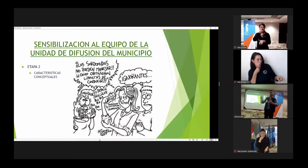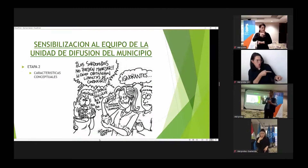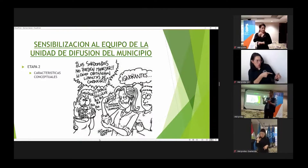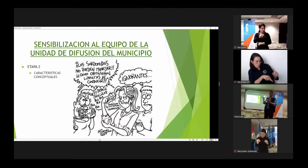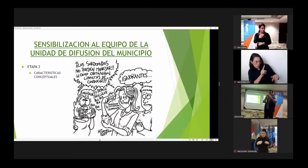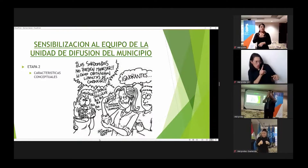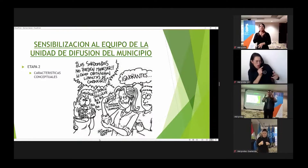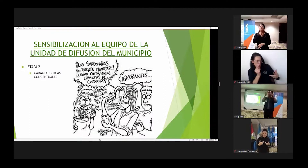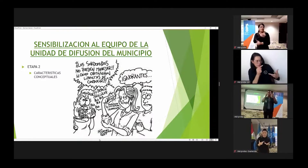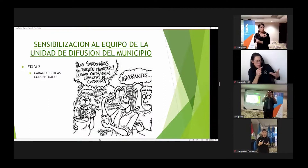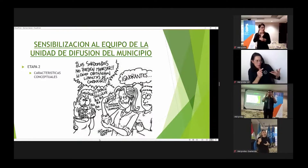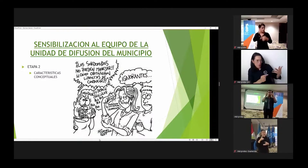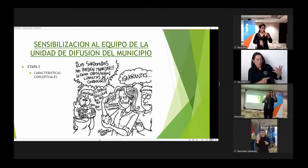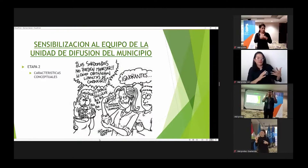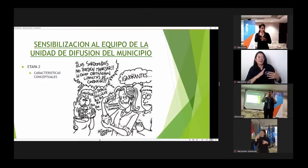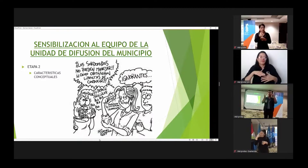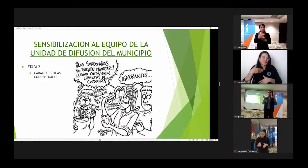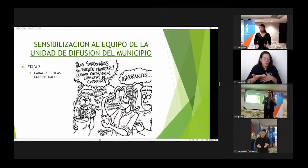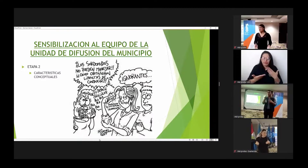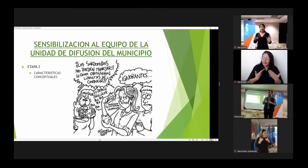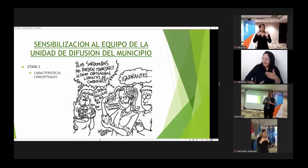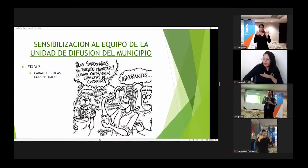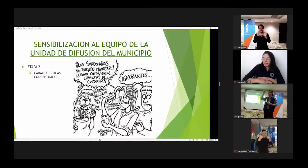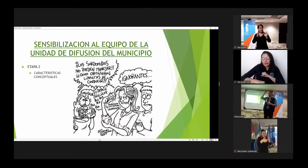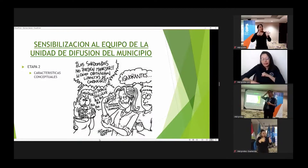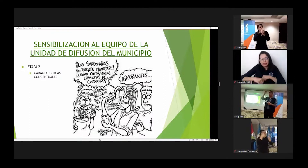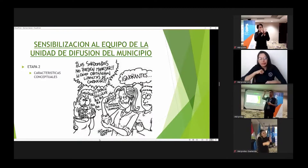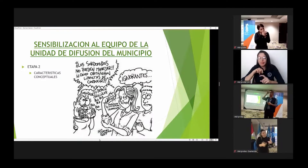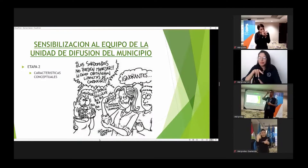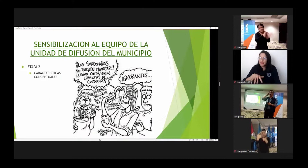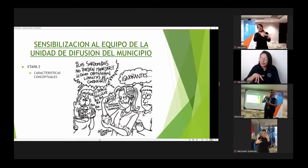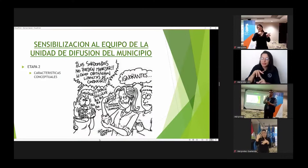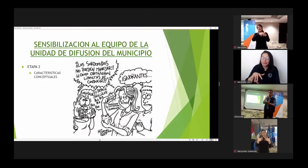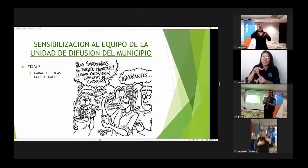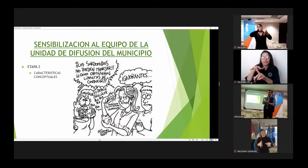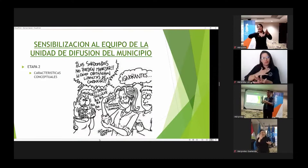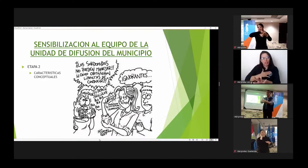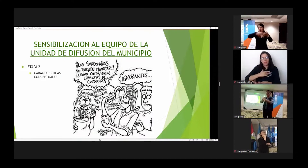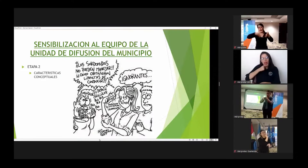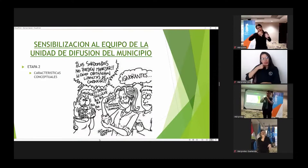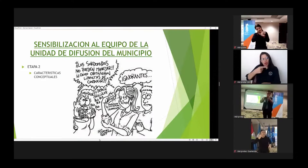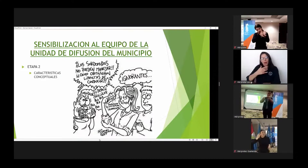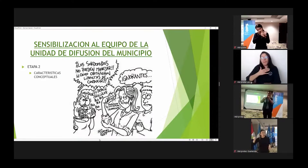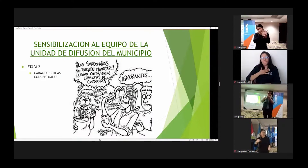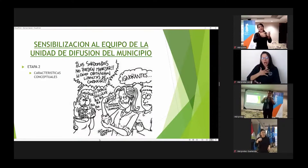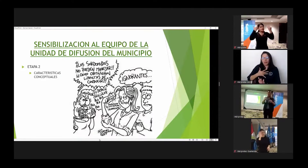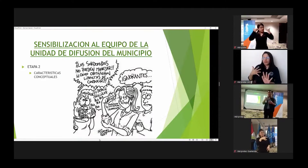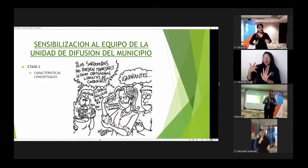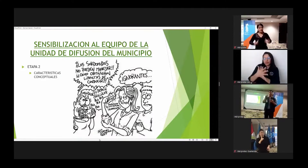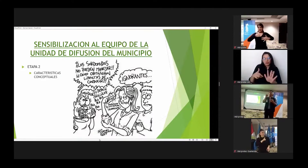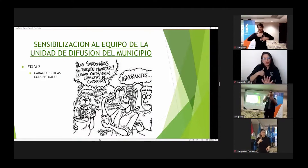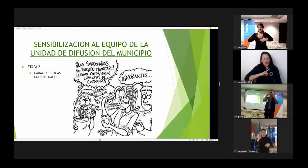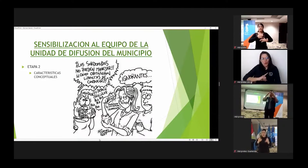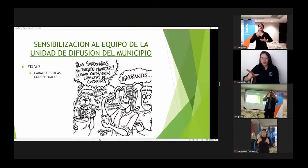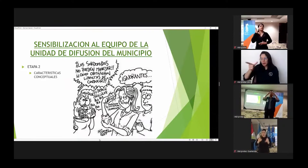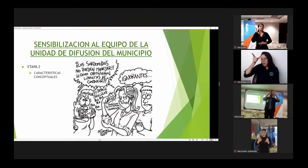bueno, se hizo otra incidencia de la lengua como tal, del idioma. Nosotros no somos personas tontas, no somos,